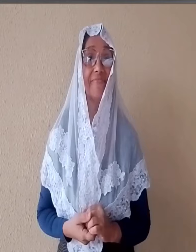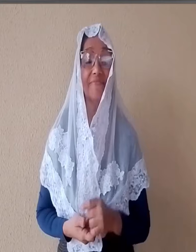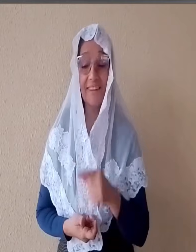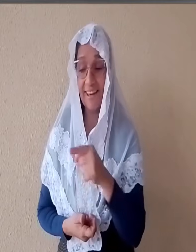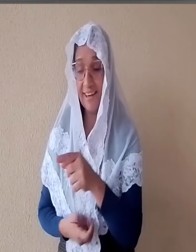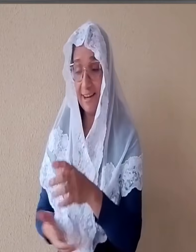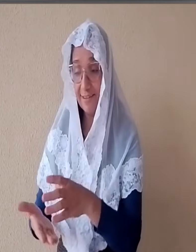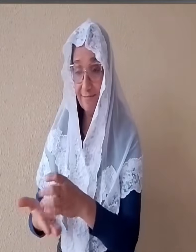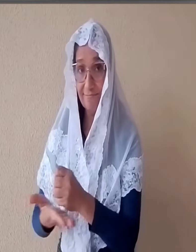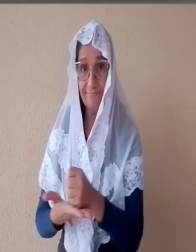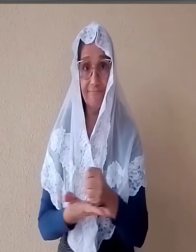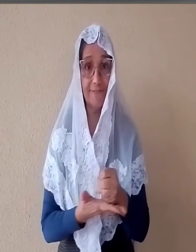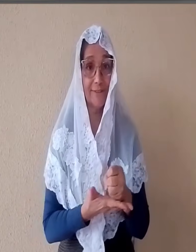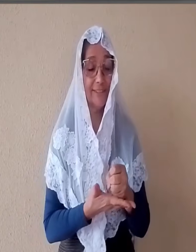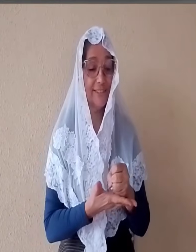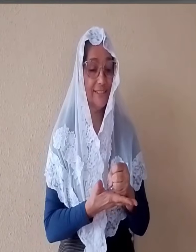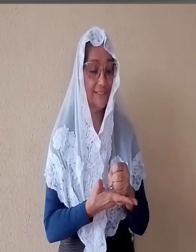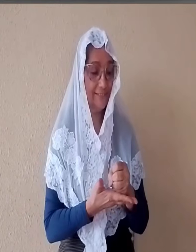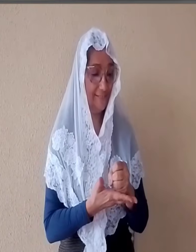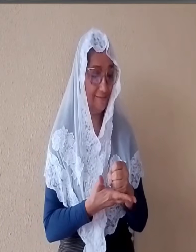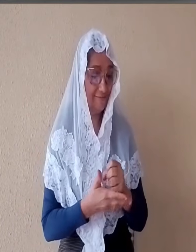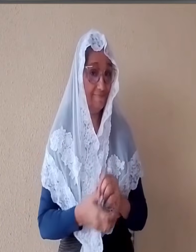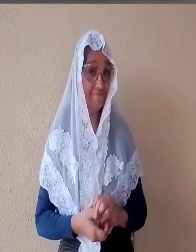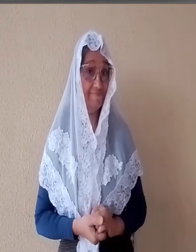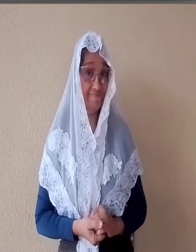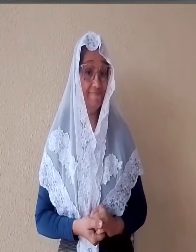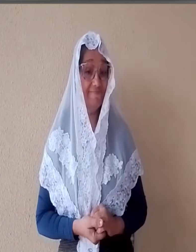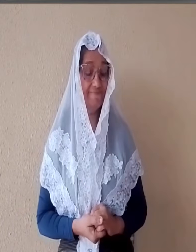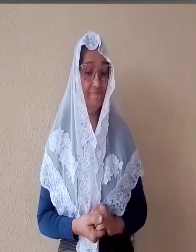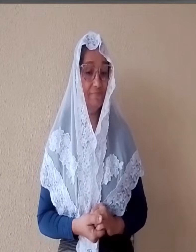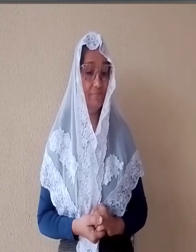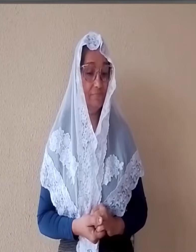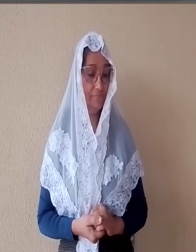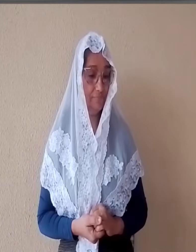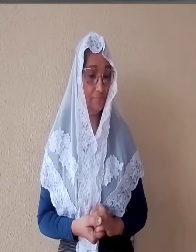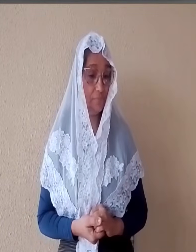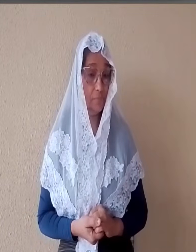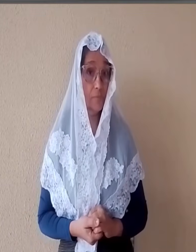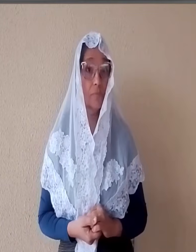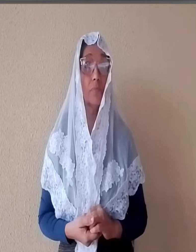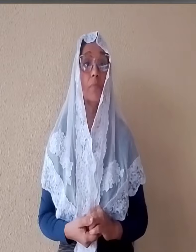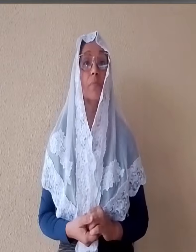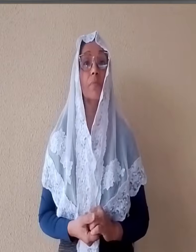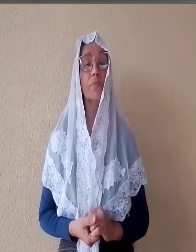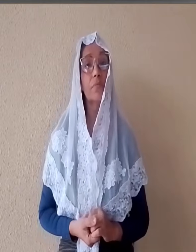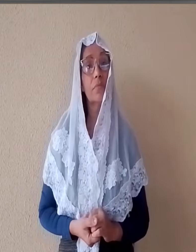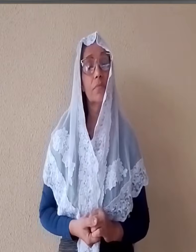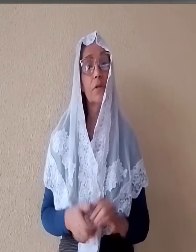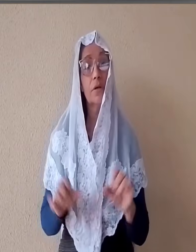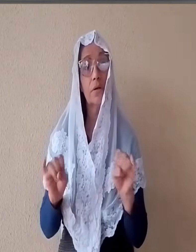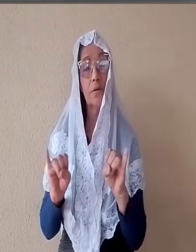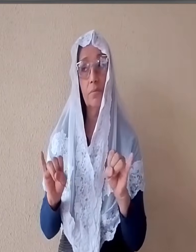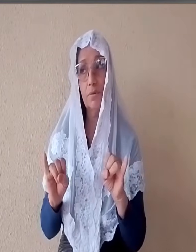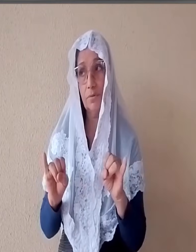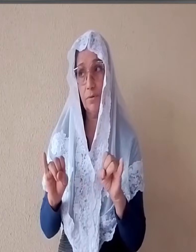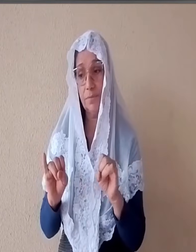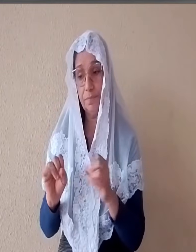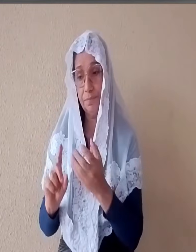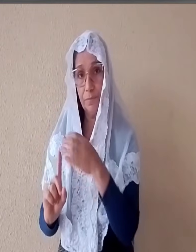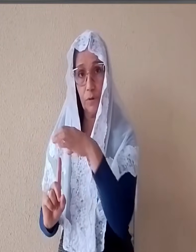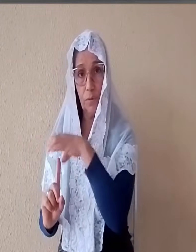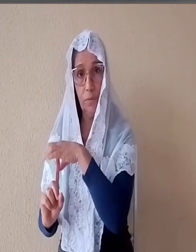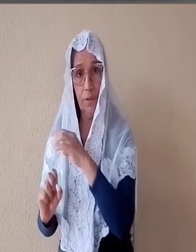irmão? Saul queria matar Davi a todo custo, mas Jonatas sempre defendia